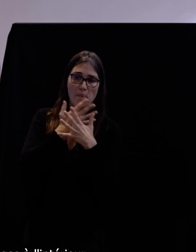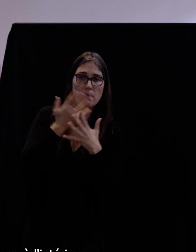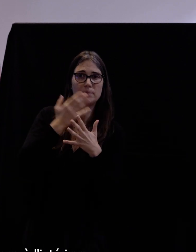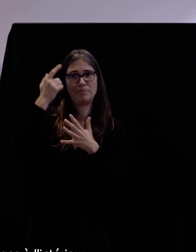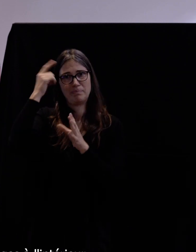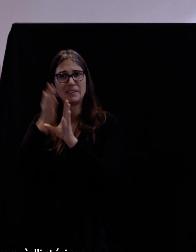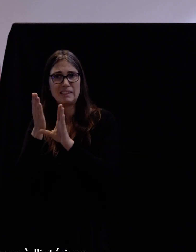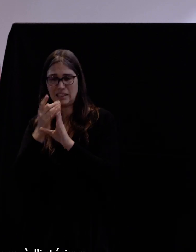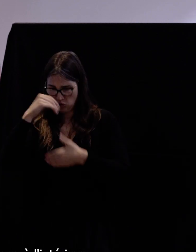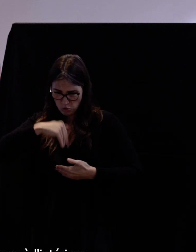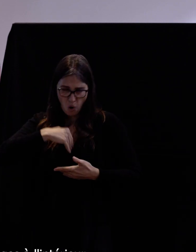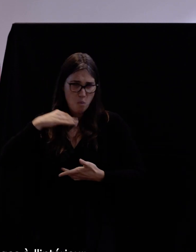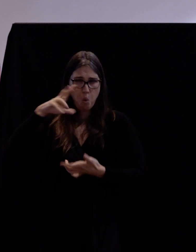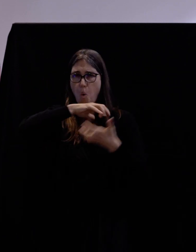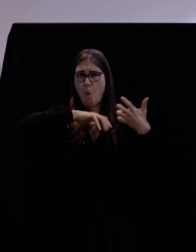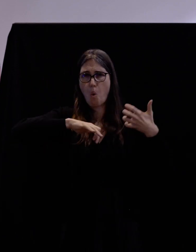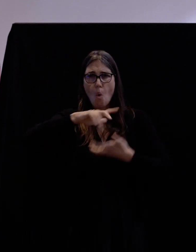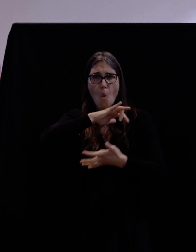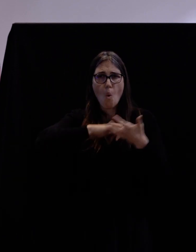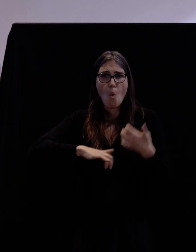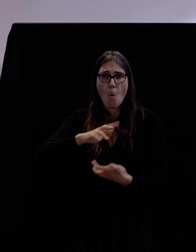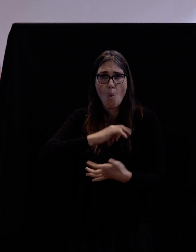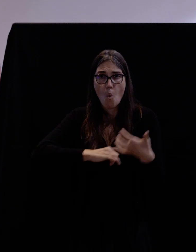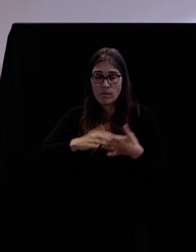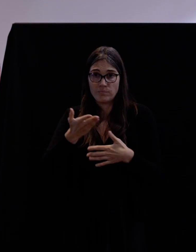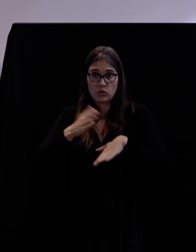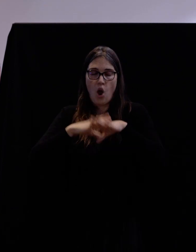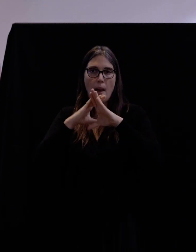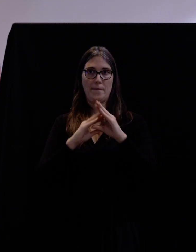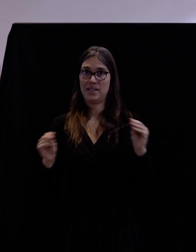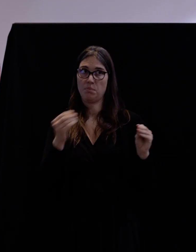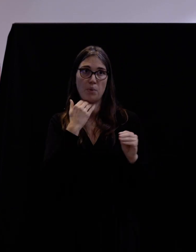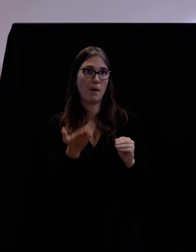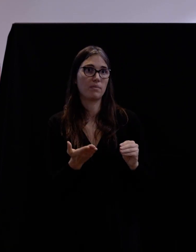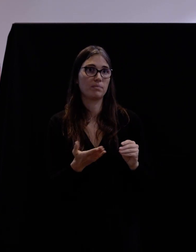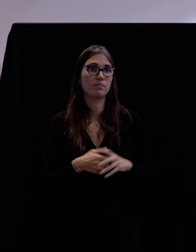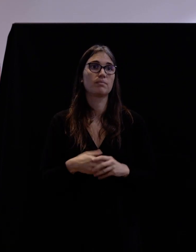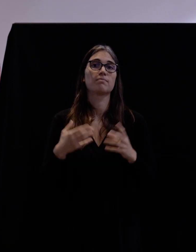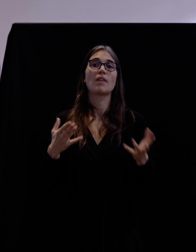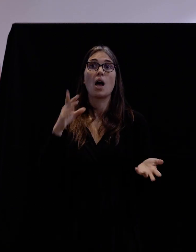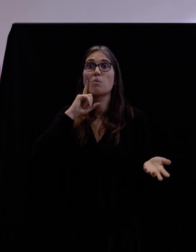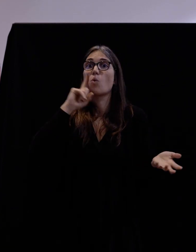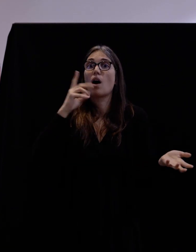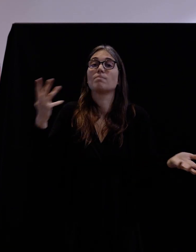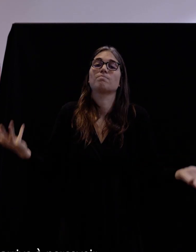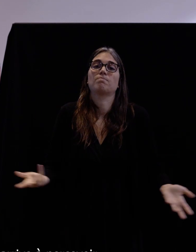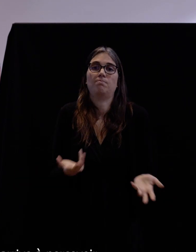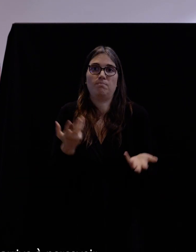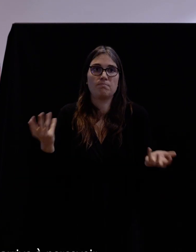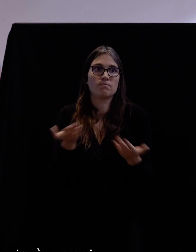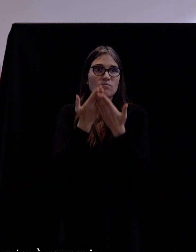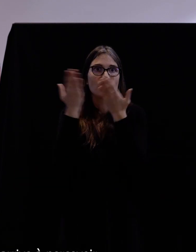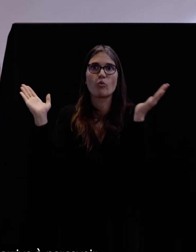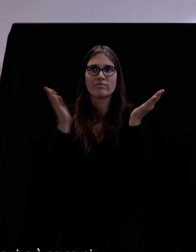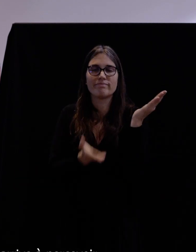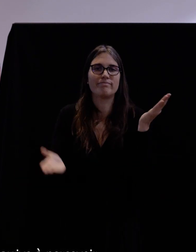des orages à l'intérieur, au lieu que ça s'apaise. Hein. Alors pourquoi ? Ça reste des questions assez ouvertes, hein, mais je